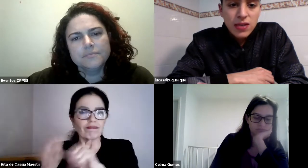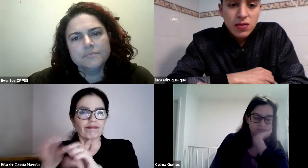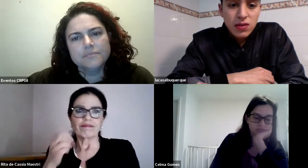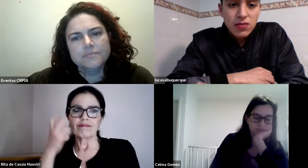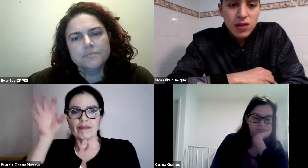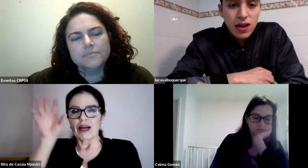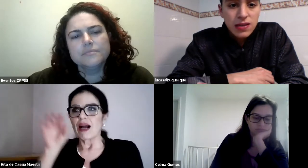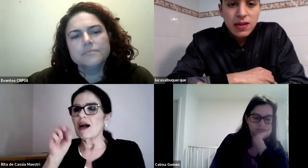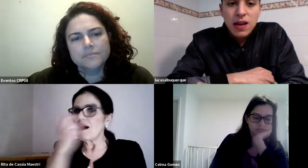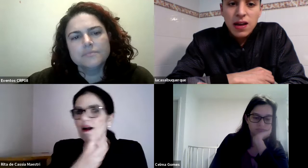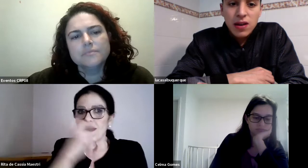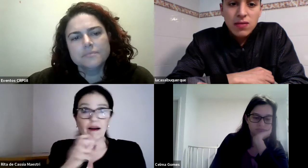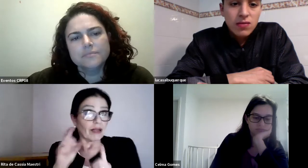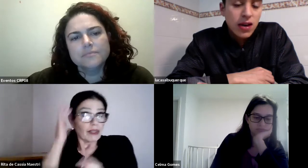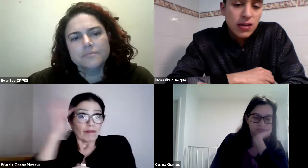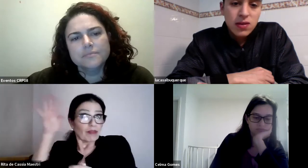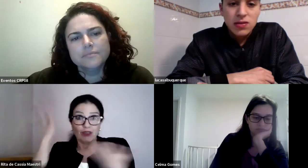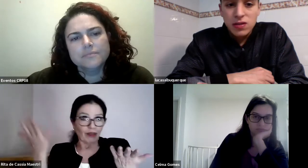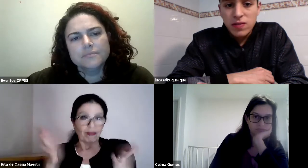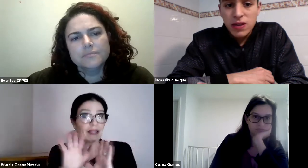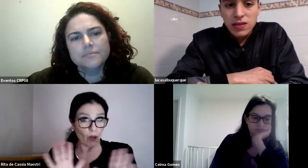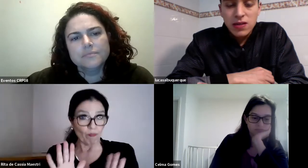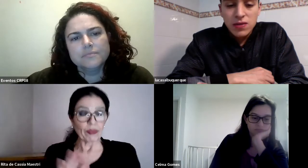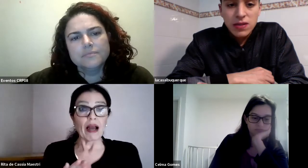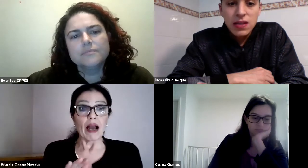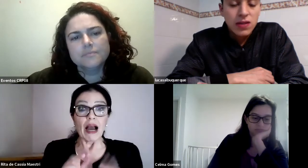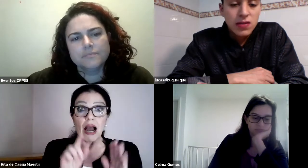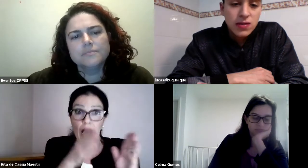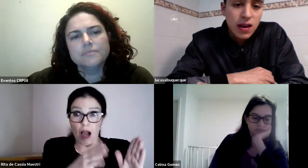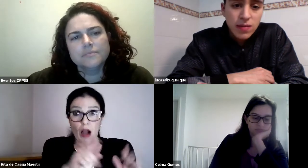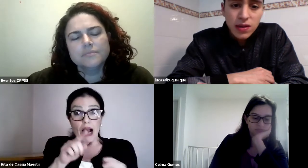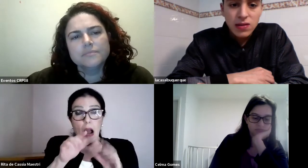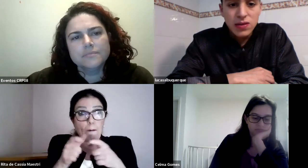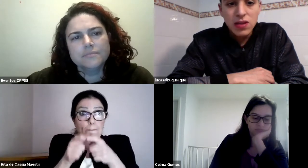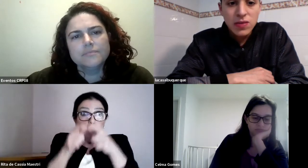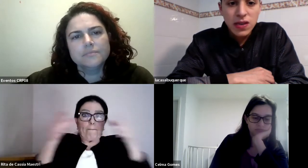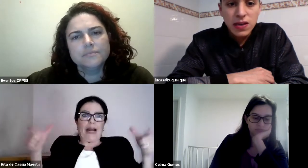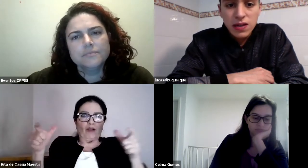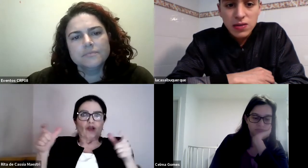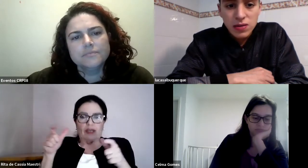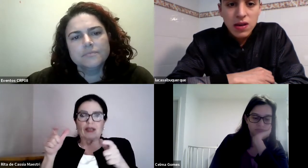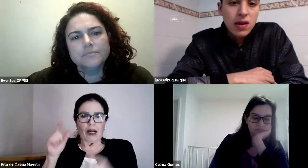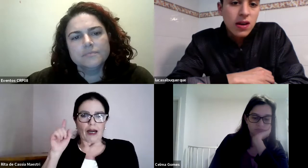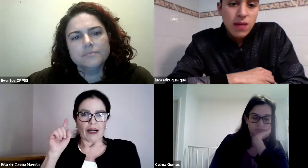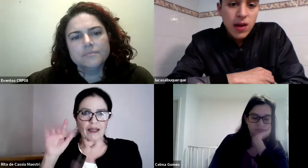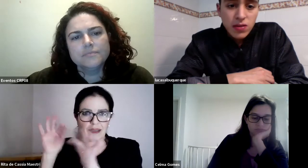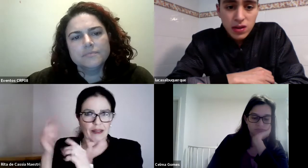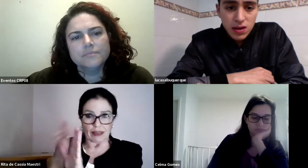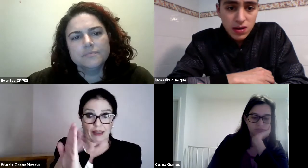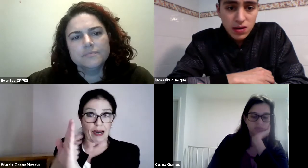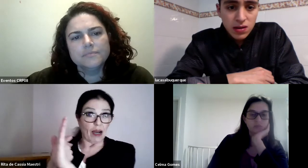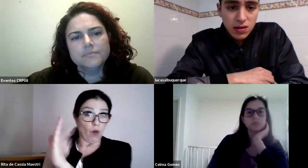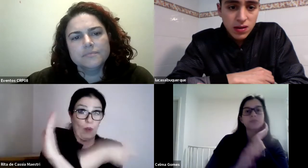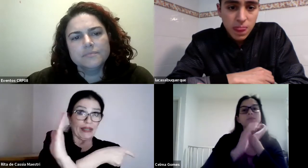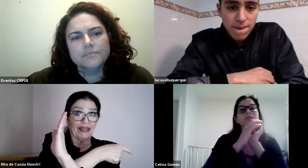ela me ensinou dentro de casa. Agora, no caso das outras famílias que não ensinam, que não sabem, não sei como seria isso. A